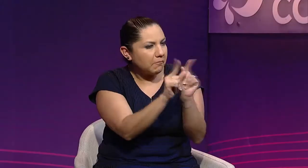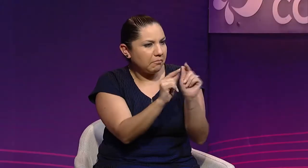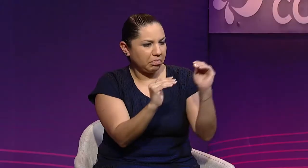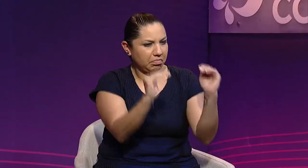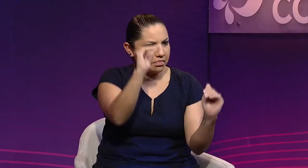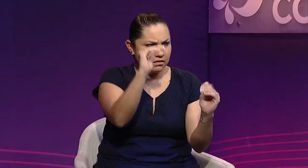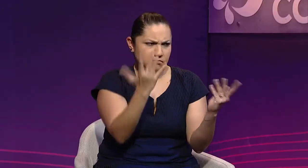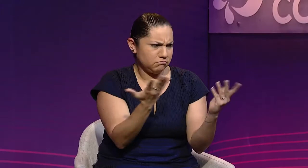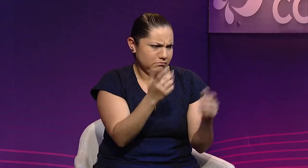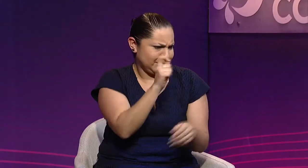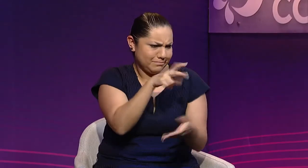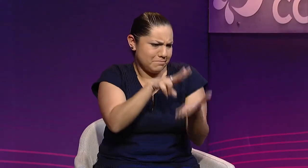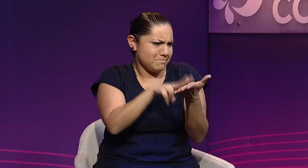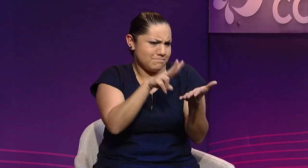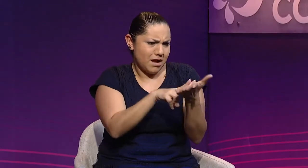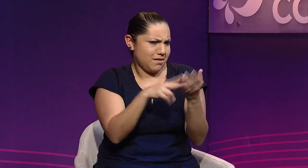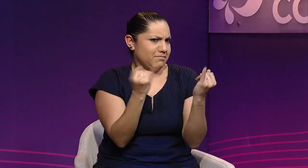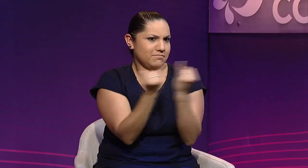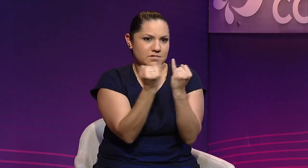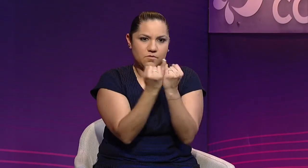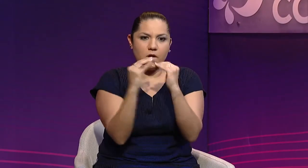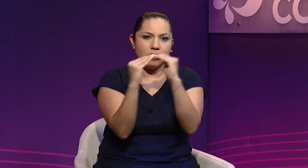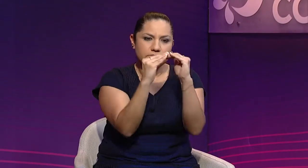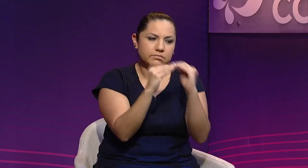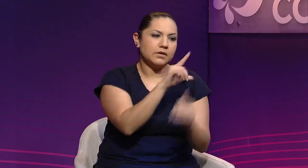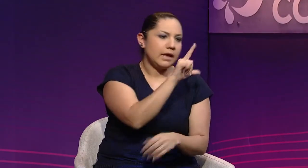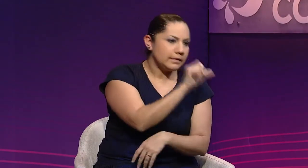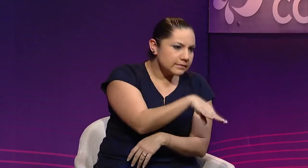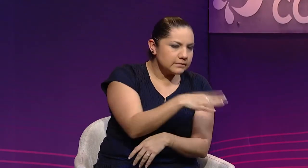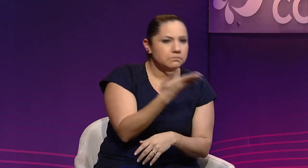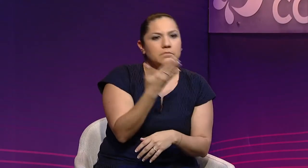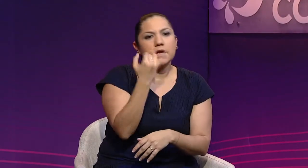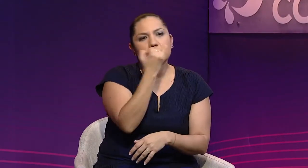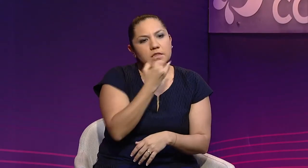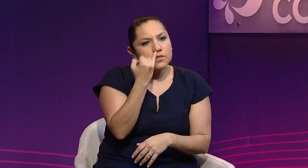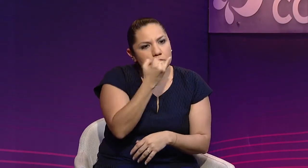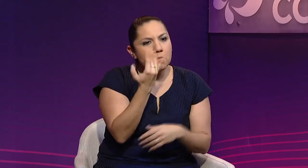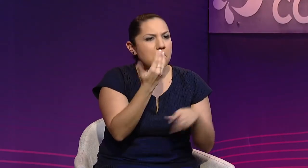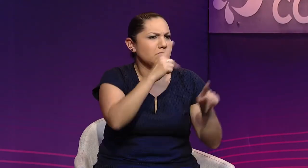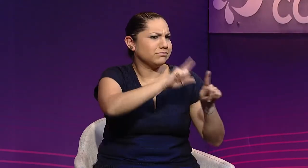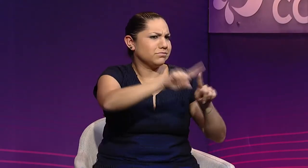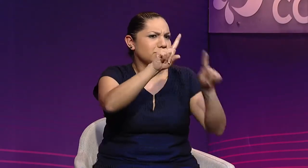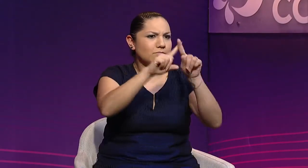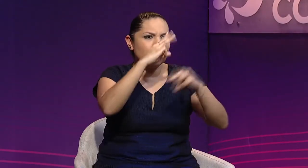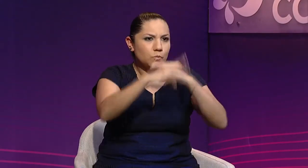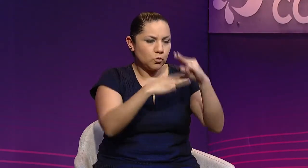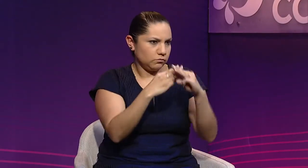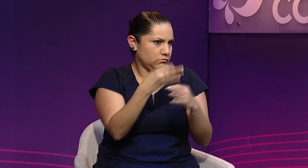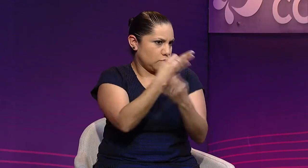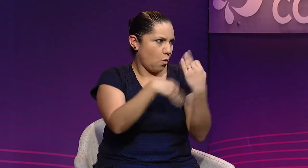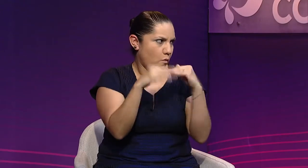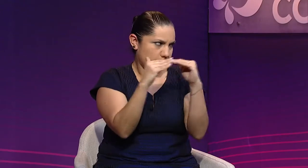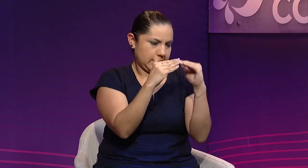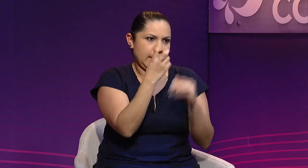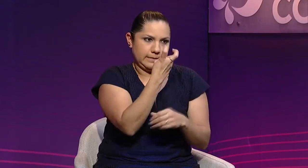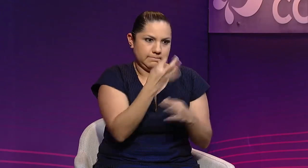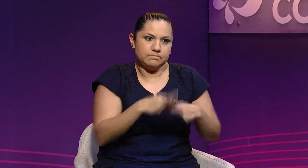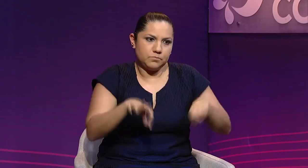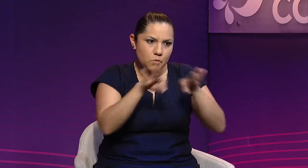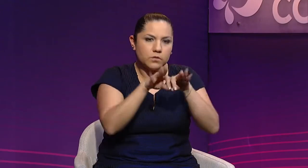¿no? No se trata de que son lenguas mejores o de mejor calidad, sino son lenguas